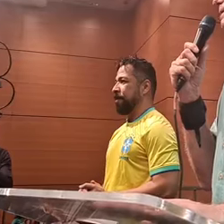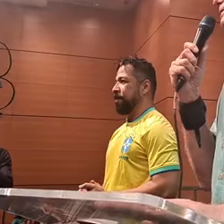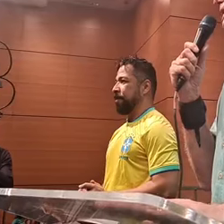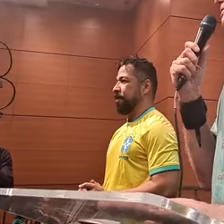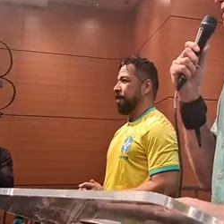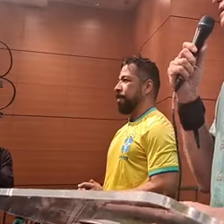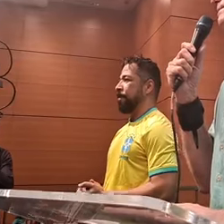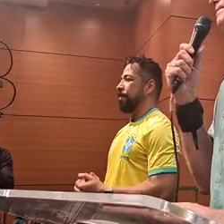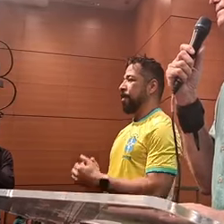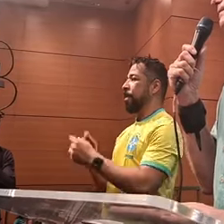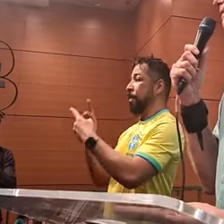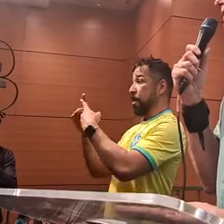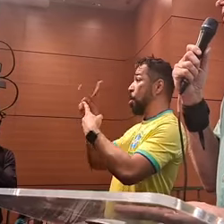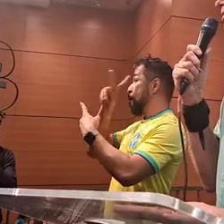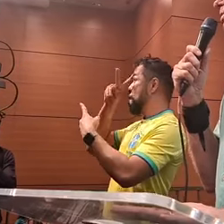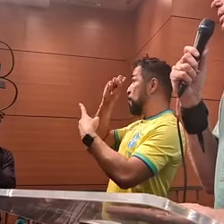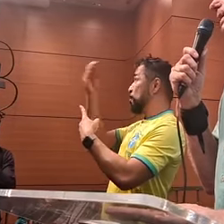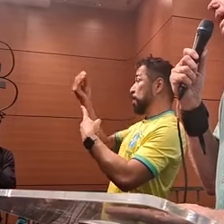Mais outra coisa,